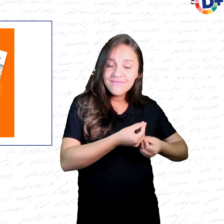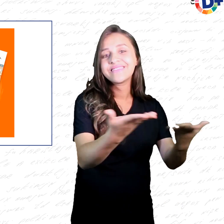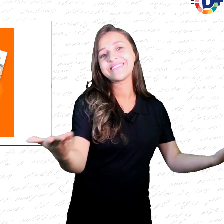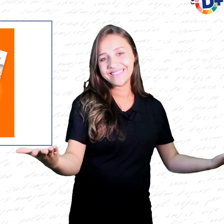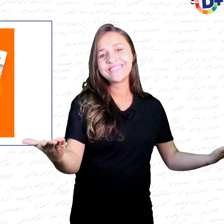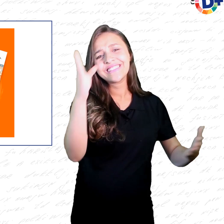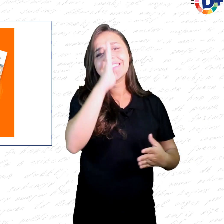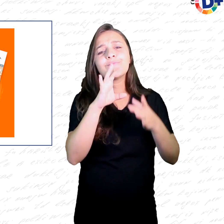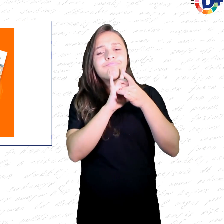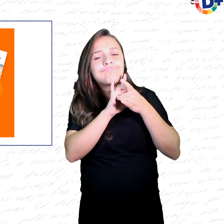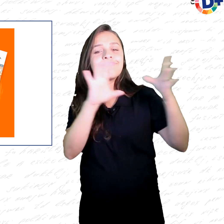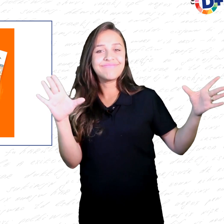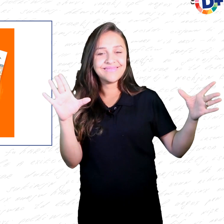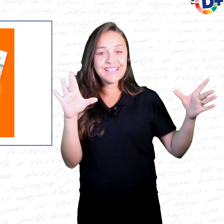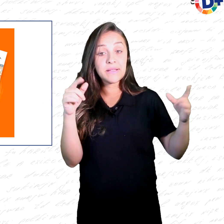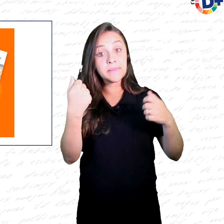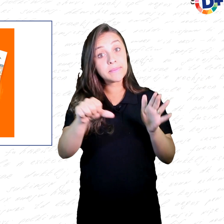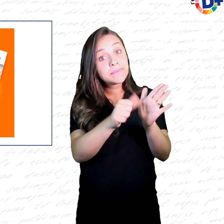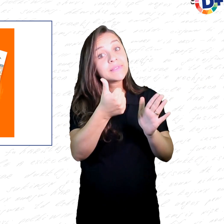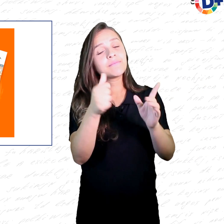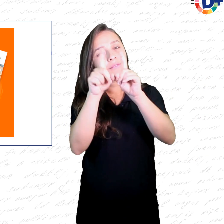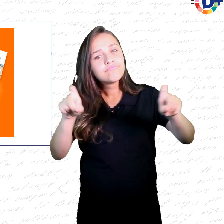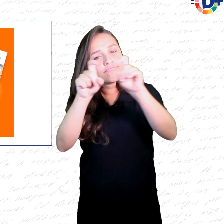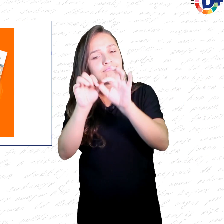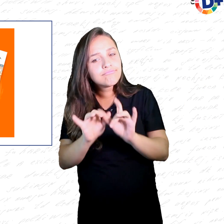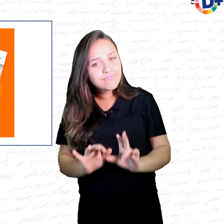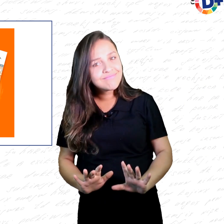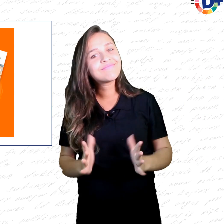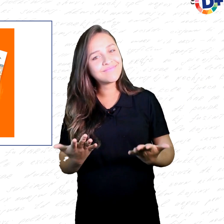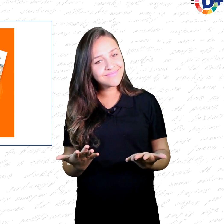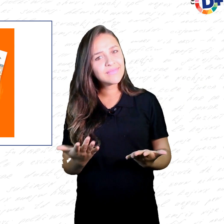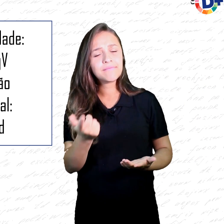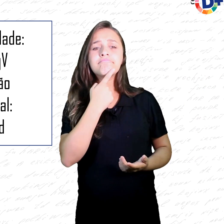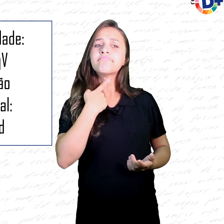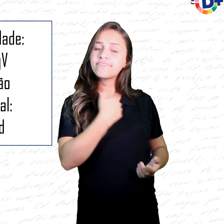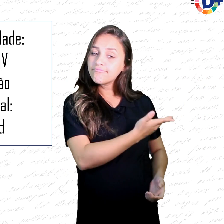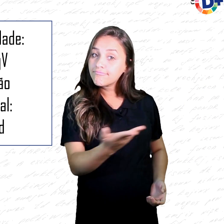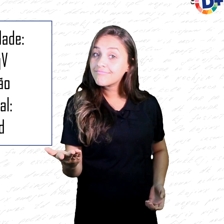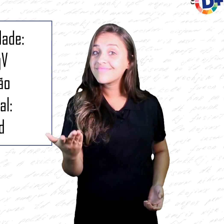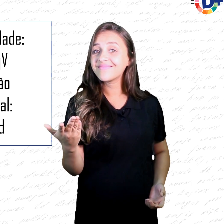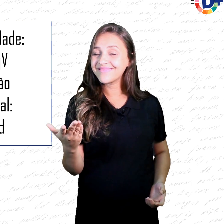mediante cadastro para solicitar a versão com acessibilidade acesse